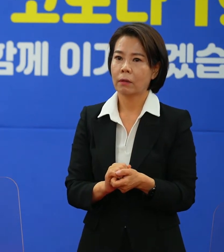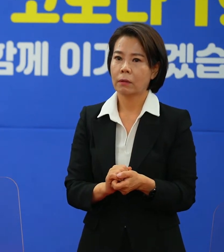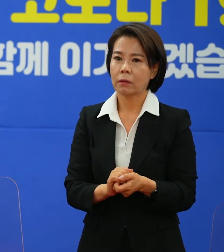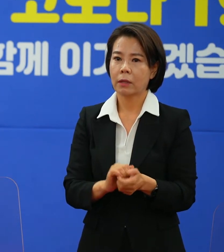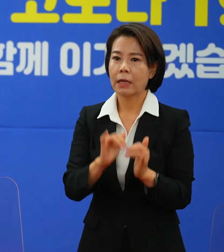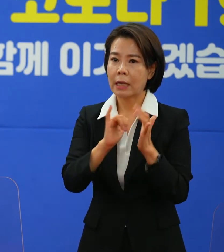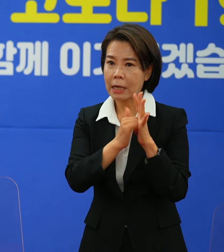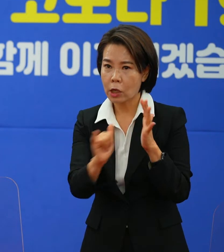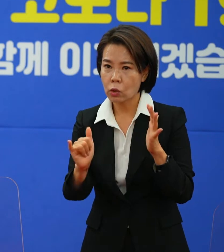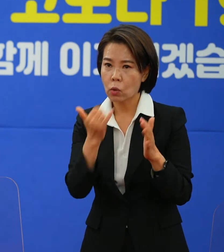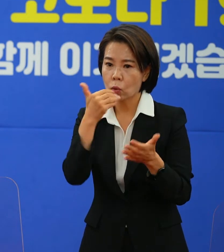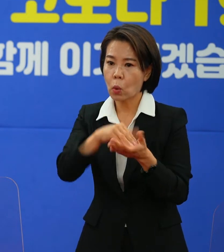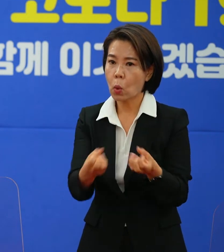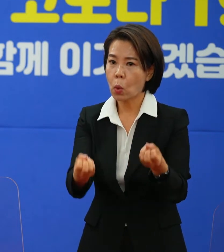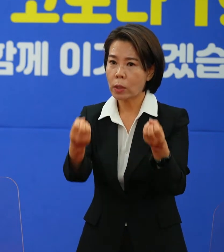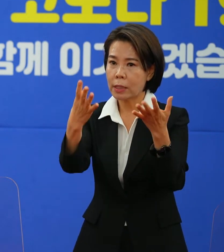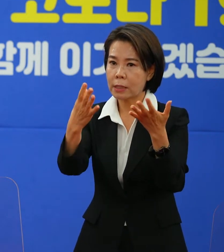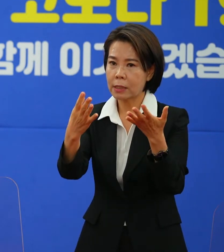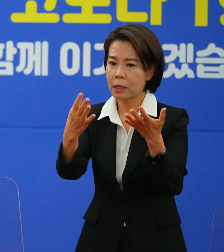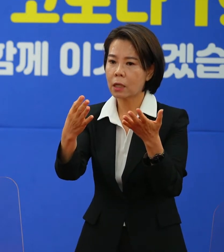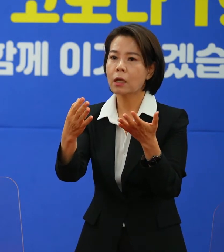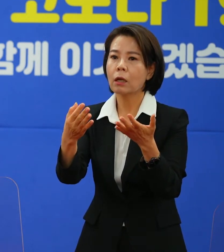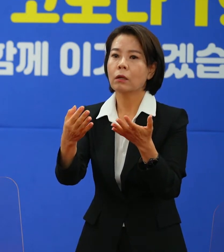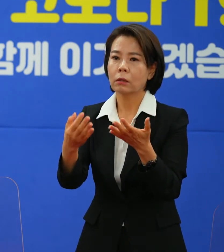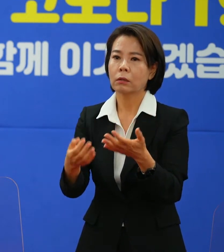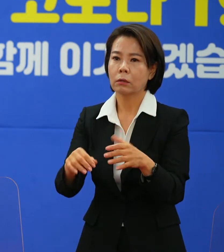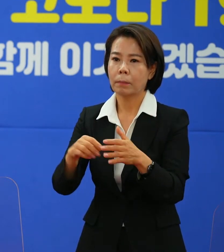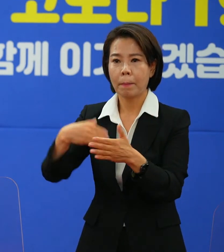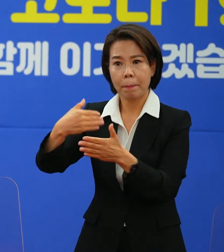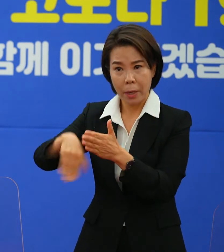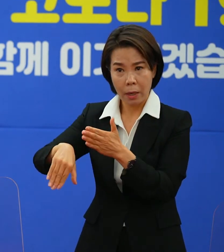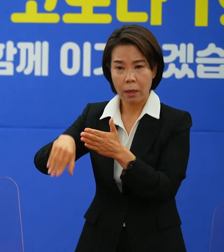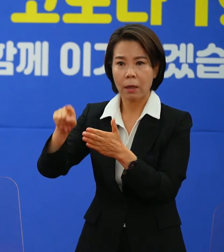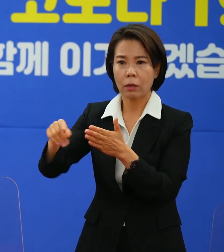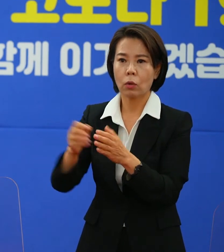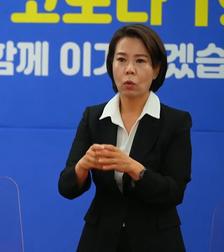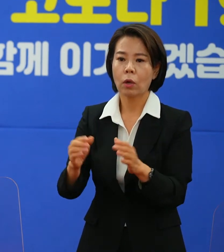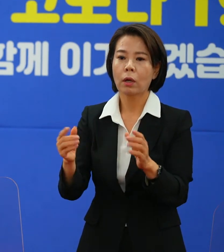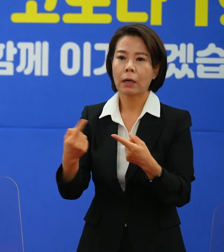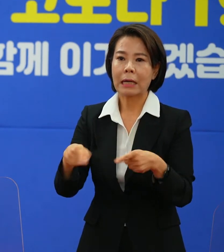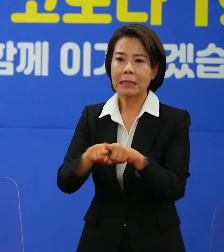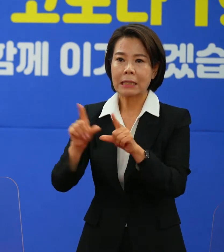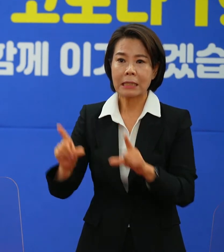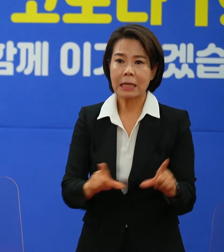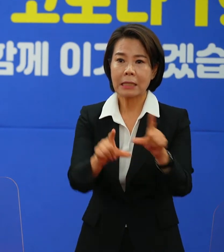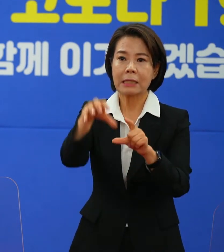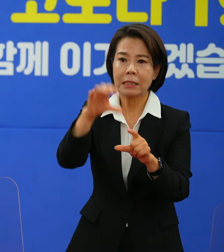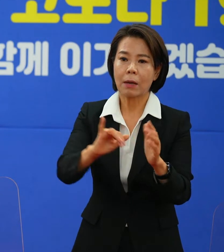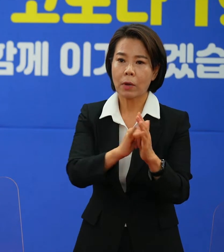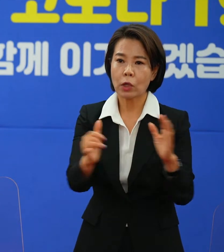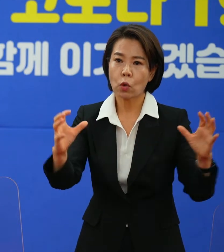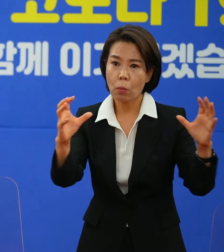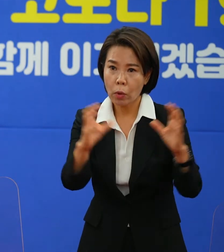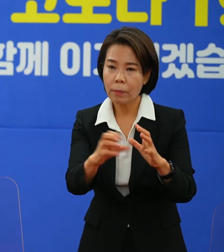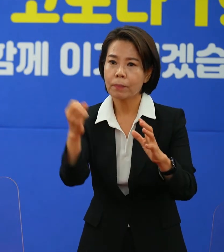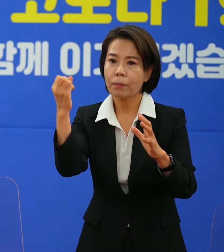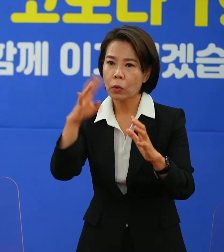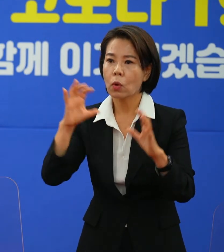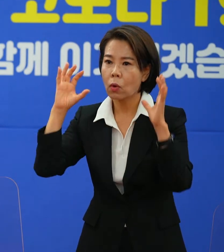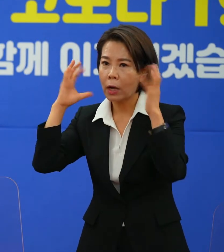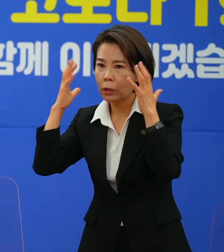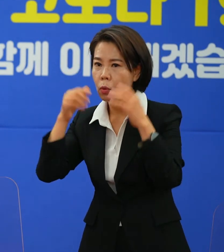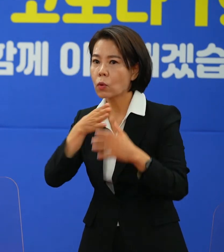직계가족, 돌잔치 등 각종 예외는 인정하지 않으며 거주공간이 동일한 동거가족 등이 모이는 경우나